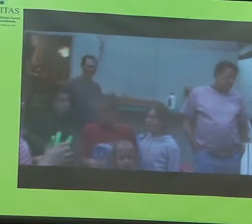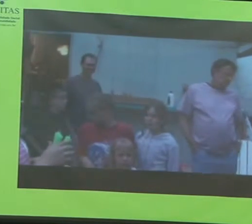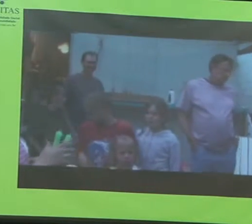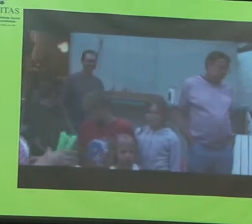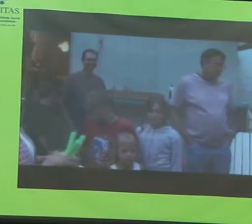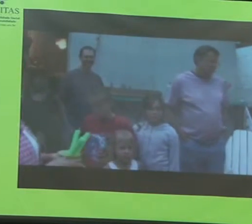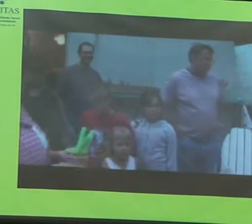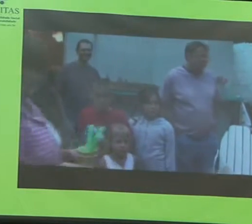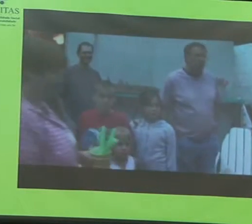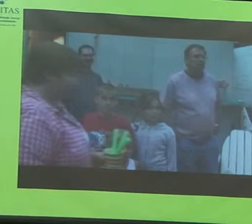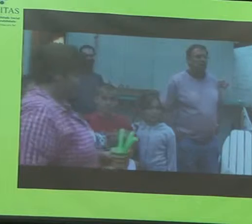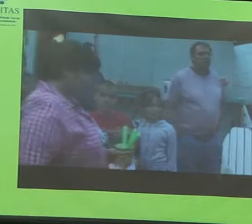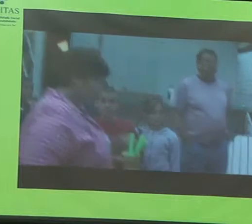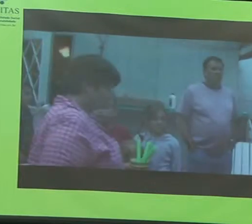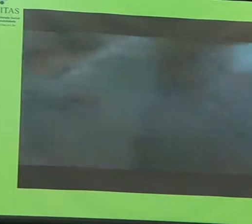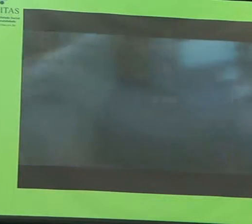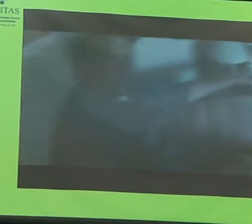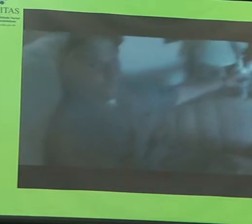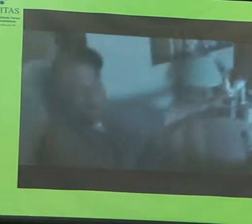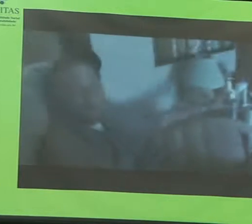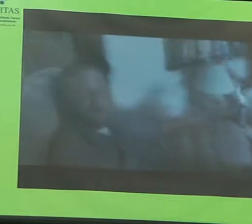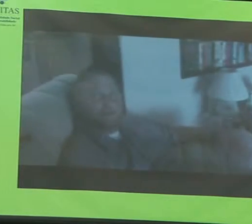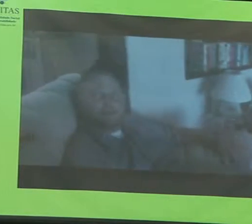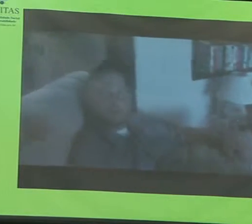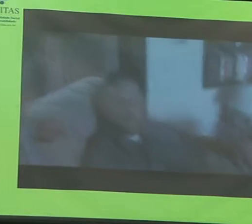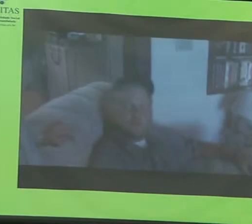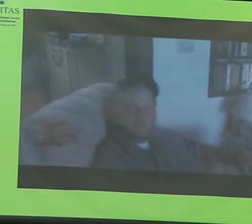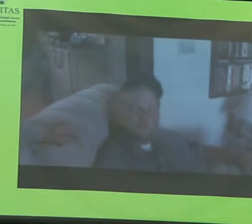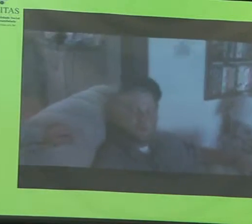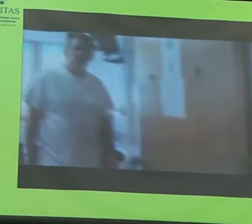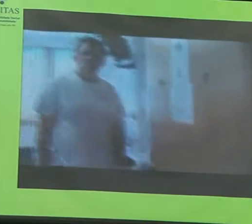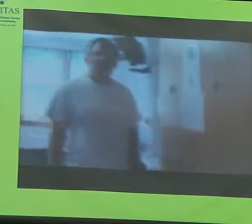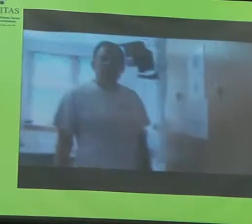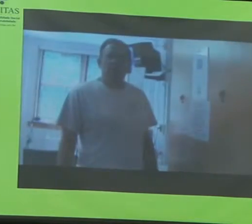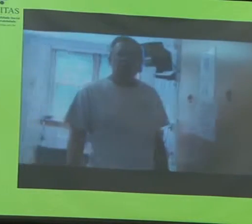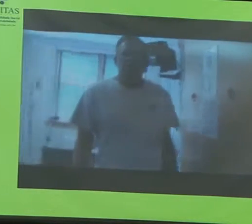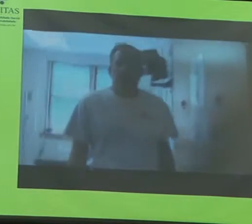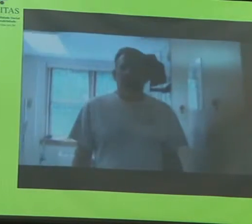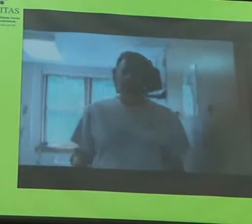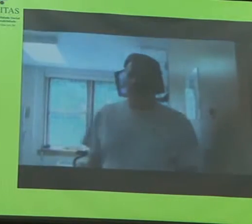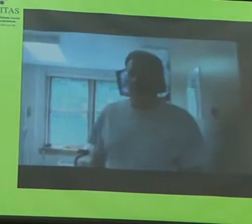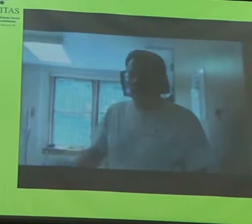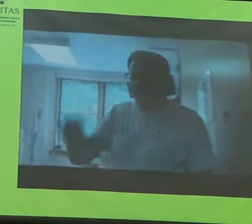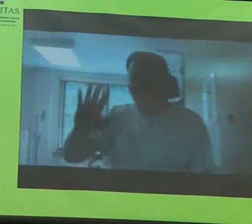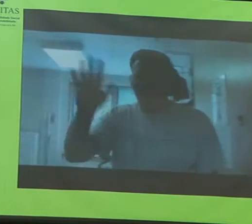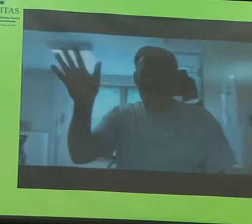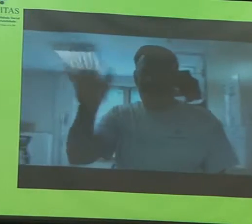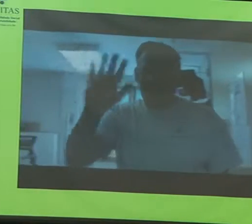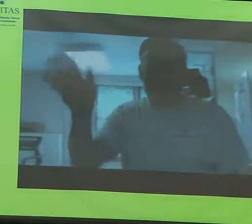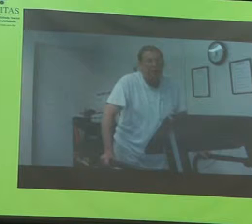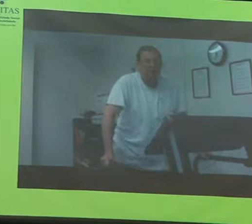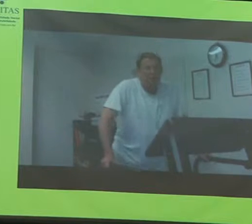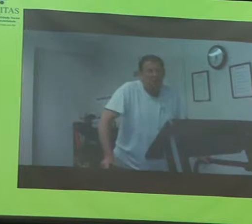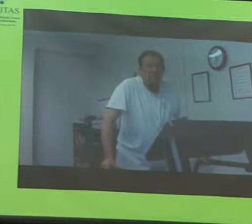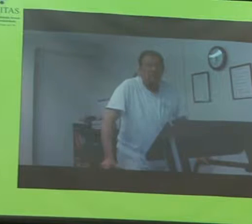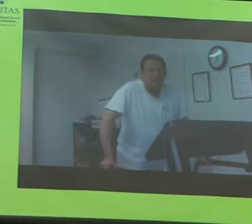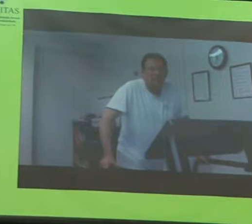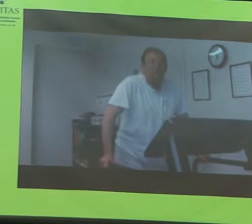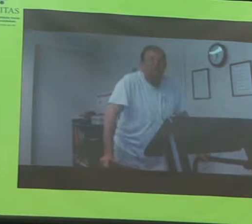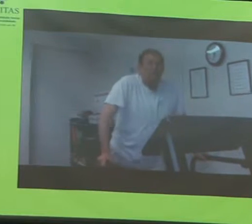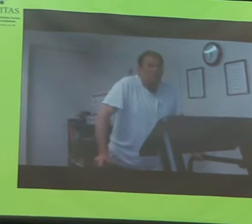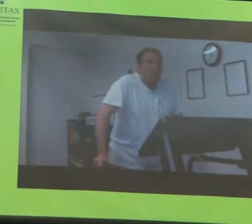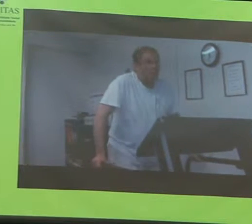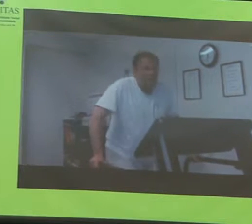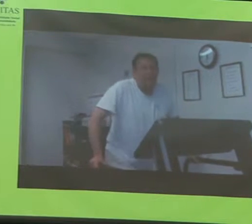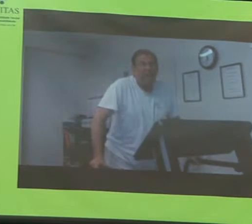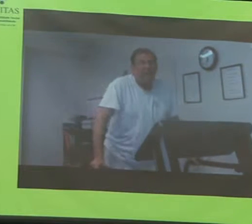6 filhos que foram a boas escolas como a Universidade de Chicago. Mas Larry teve um ataque cardíaco. E